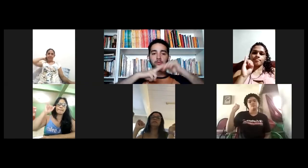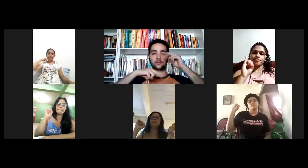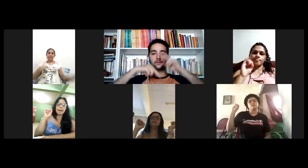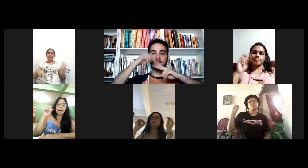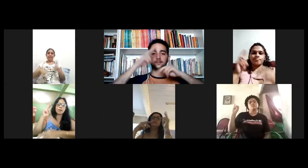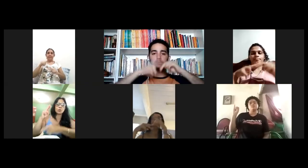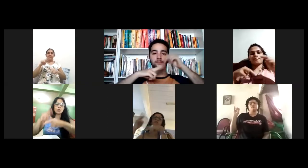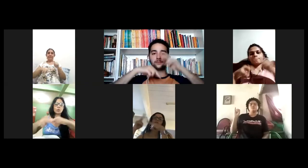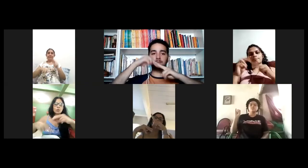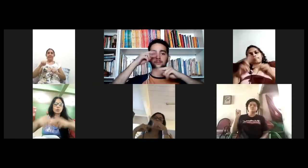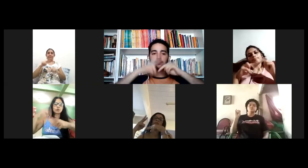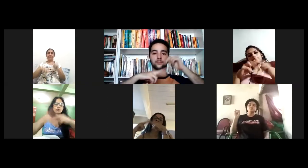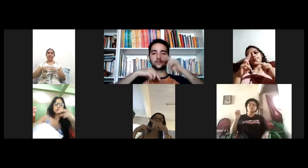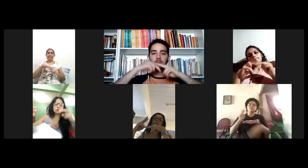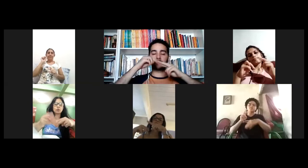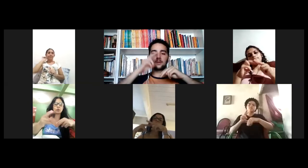junho,